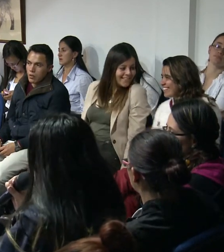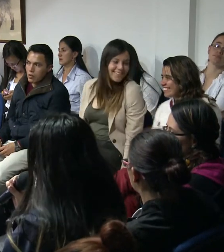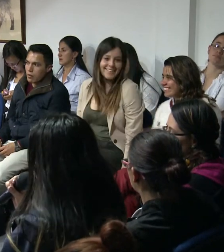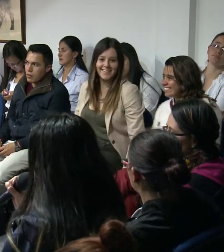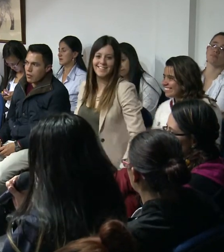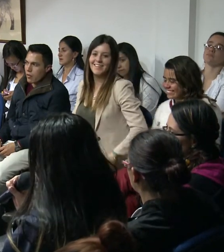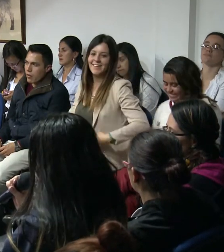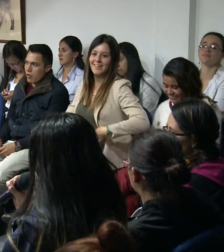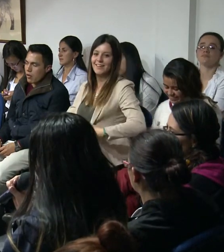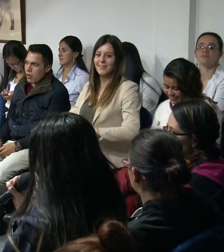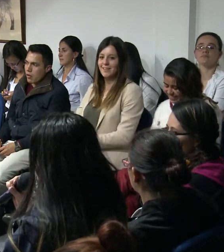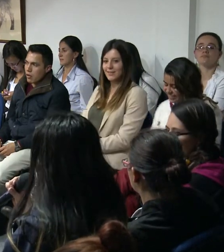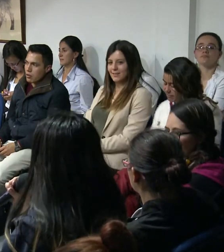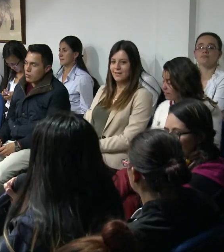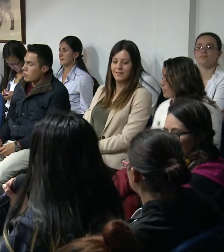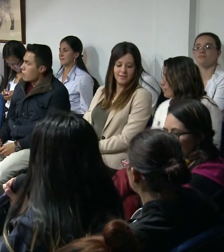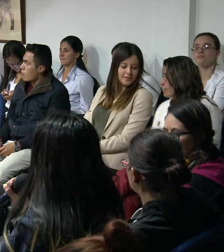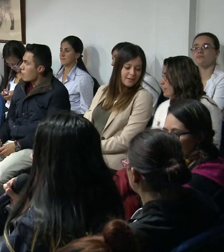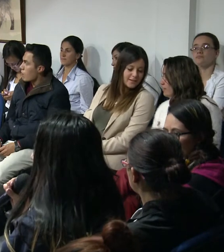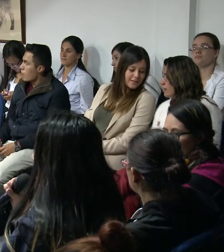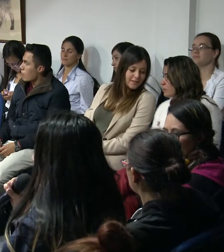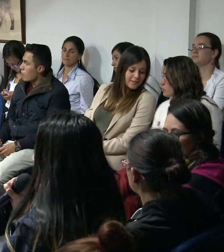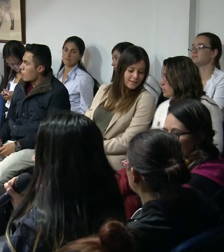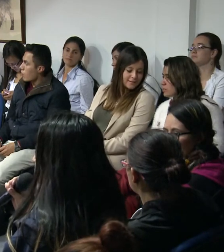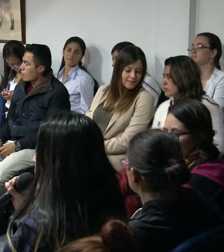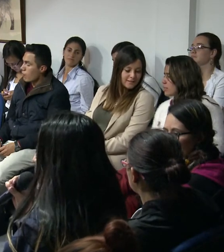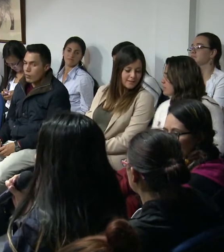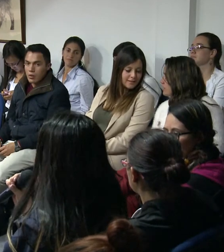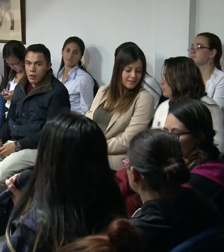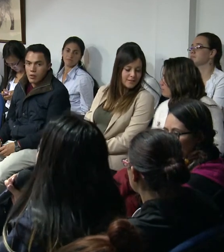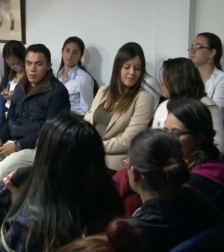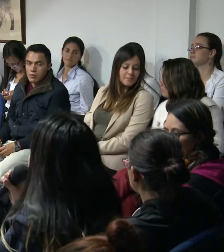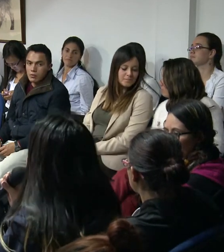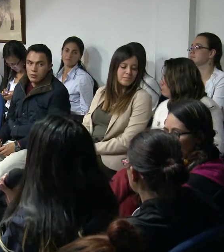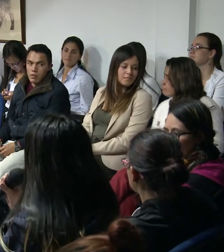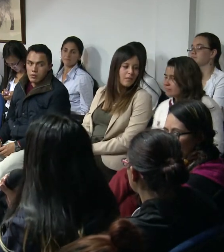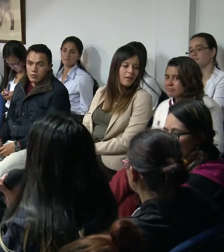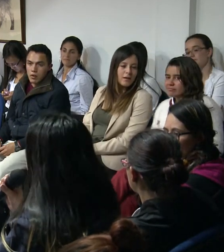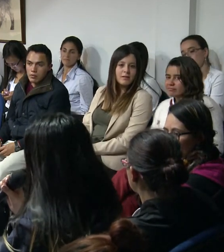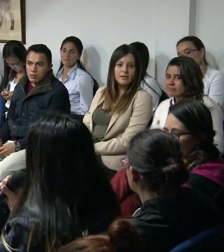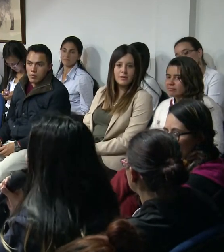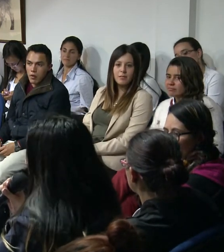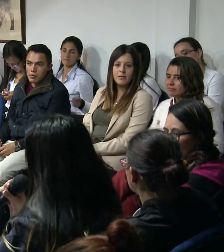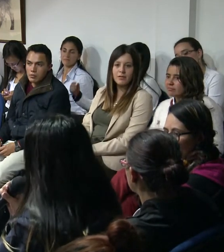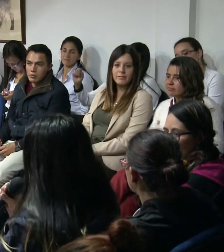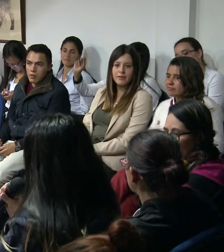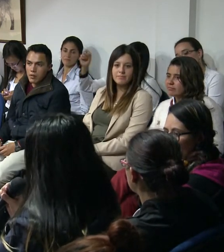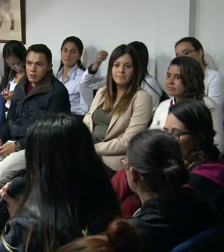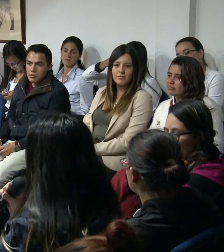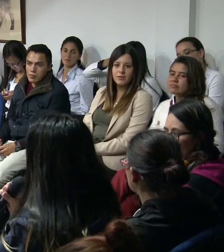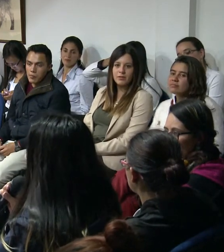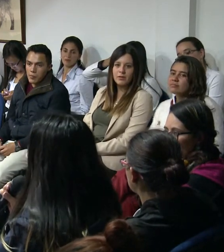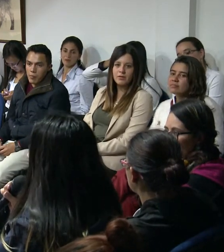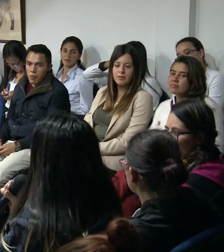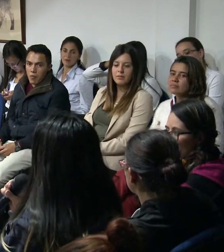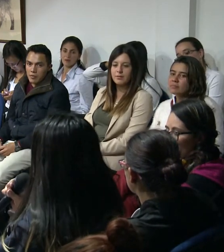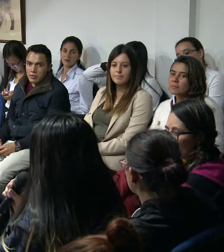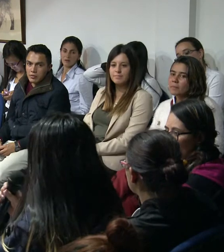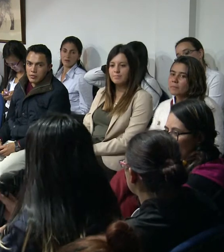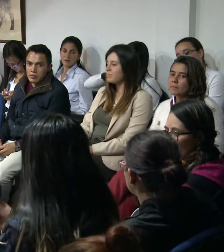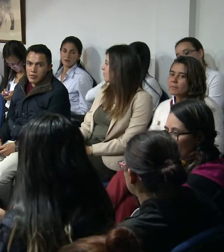va a seguir sacando más contenido del cuento y más provecho.